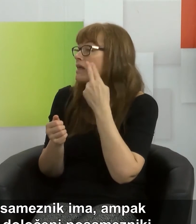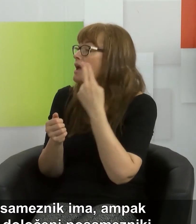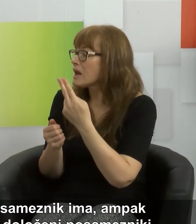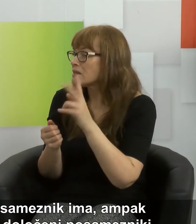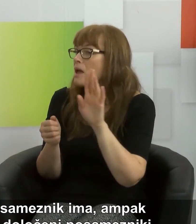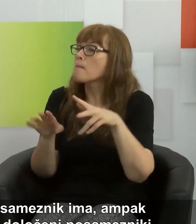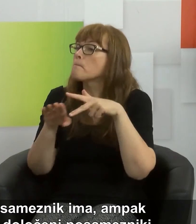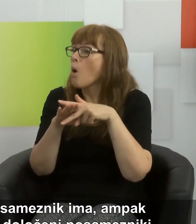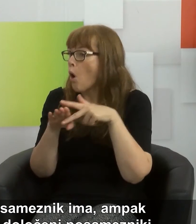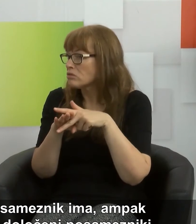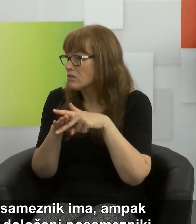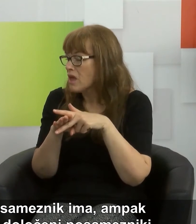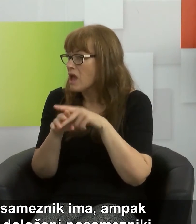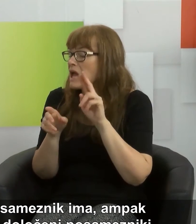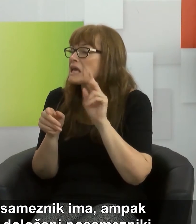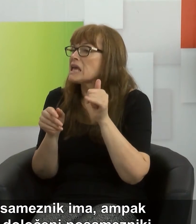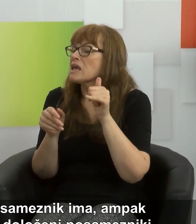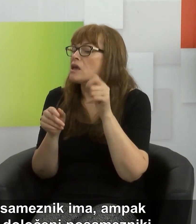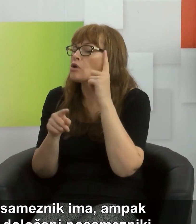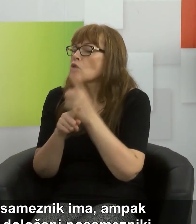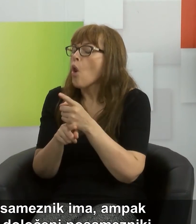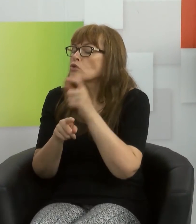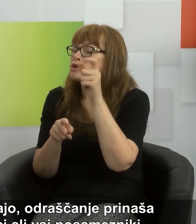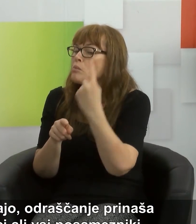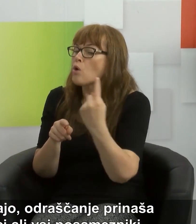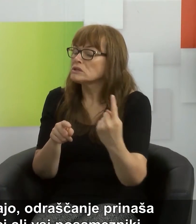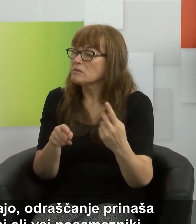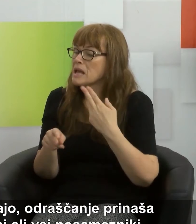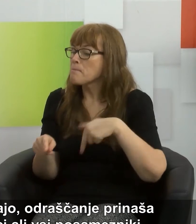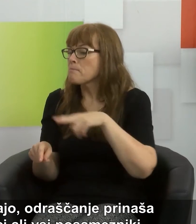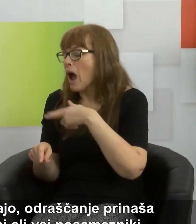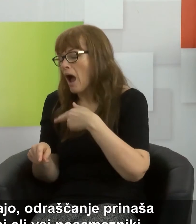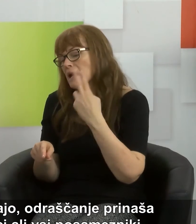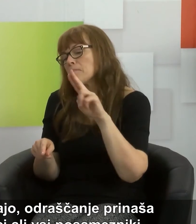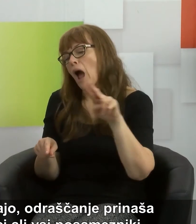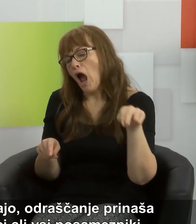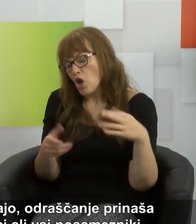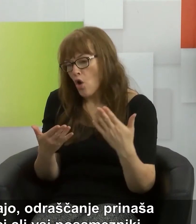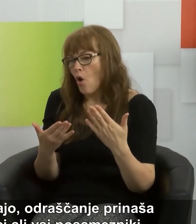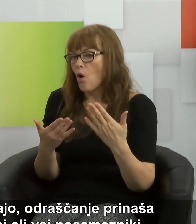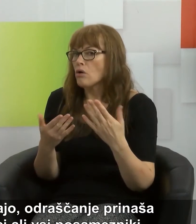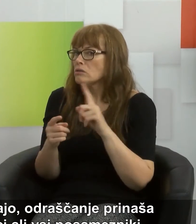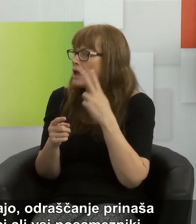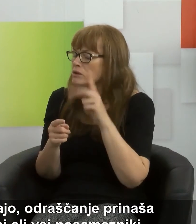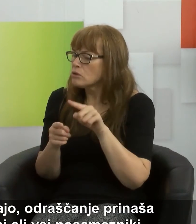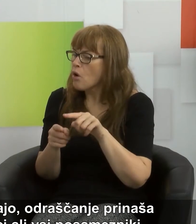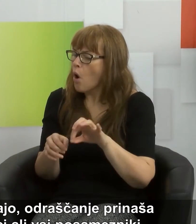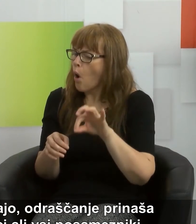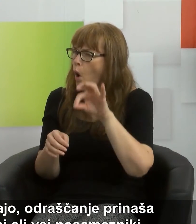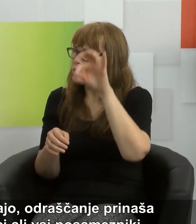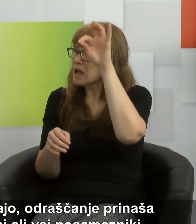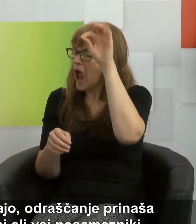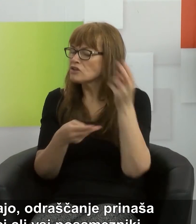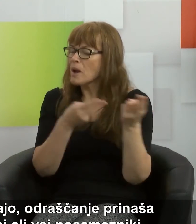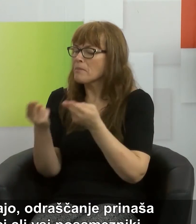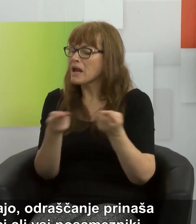na motnje, ki jih določeni posamezniki imamo oziroma imajo, odraščanje